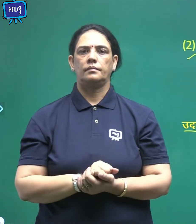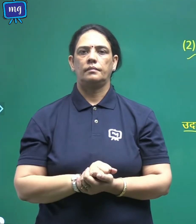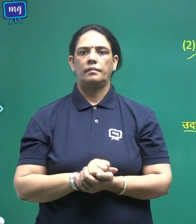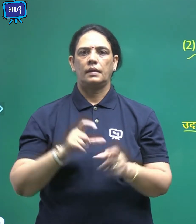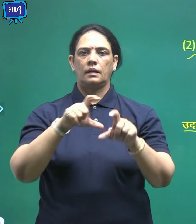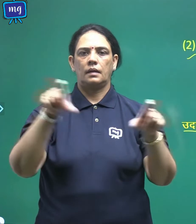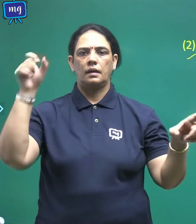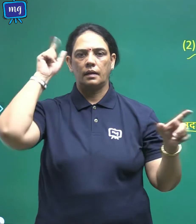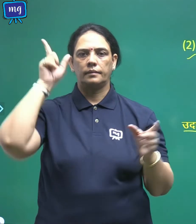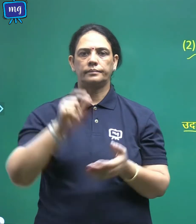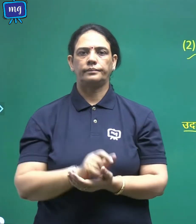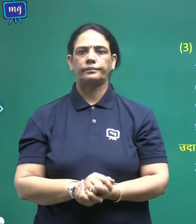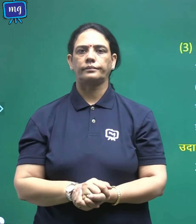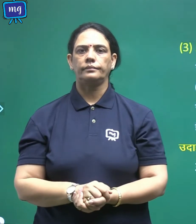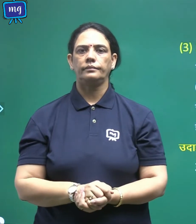समझ आ गया।